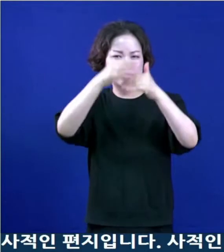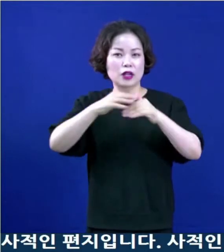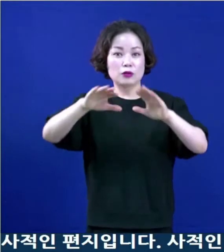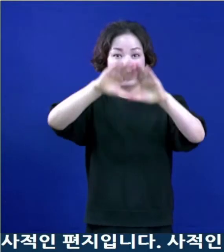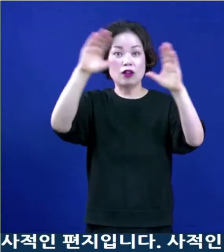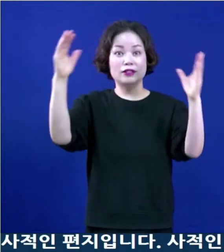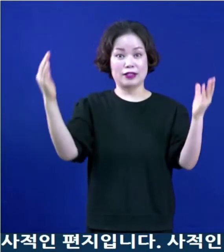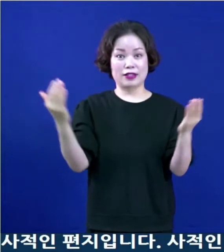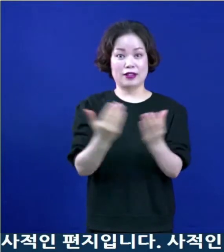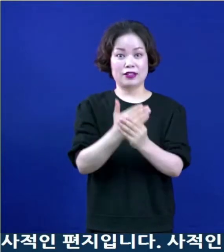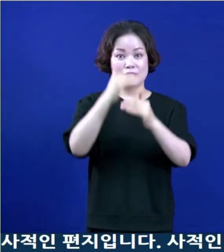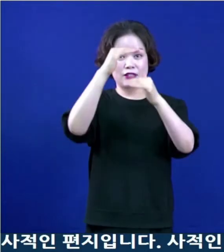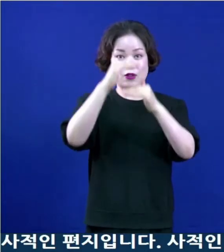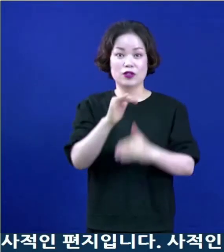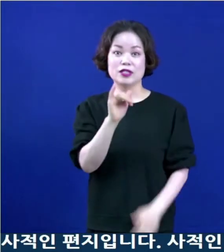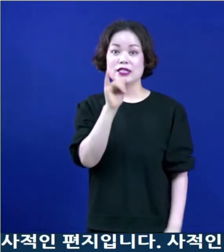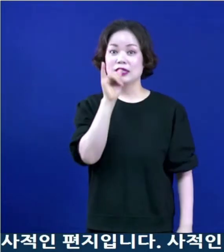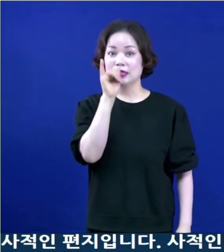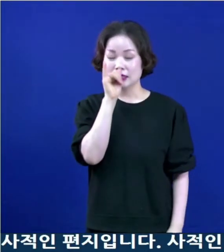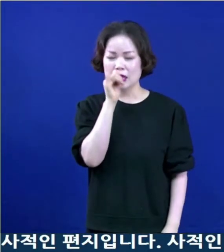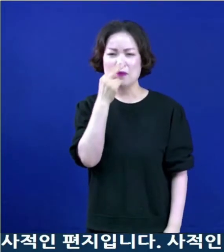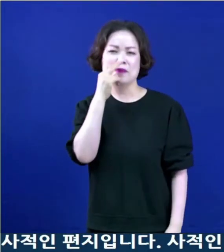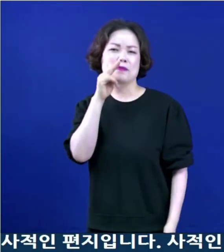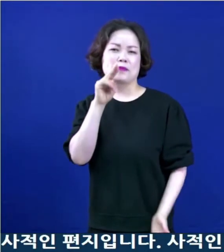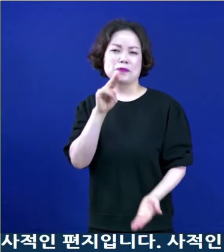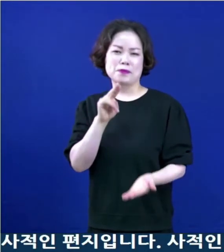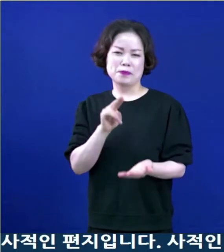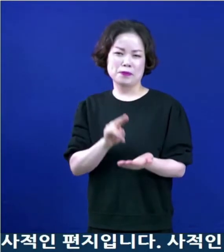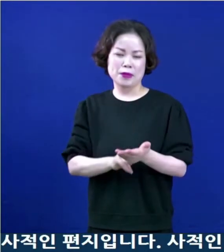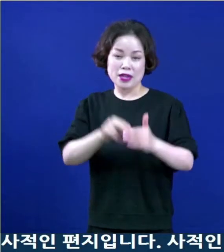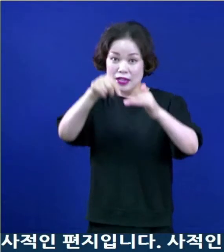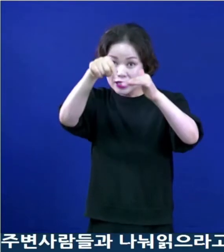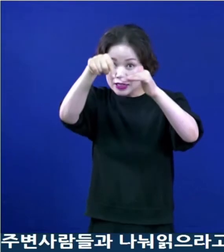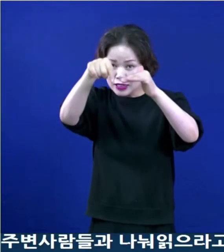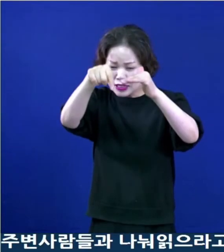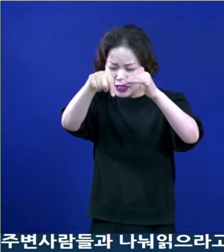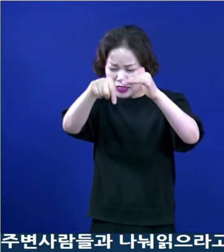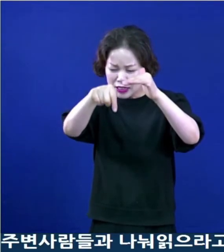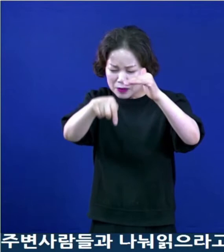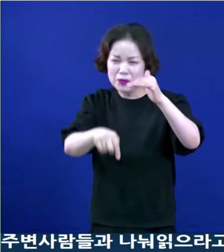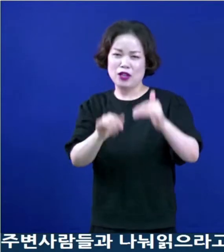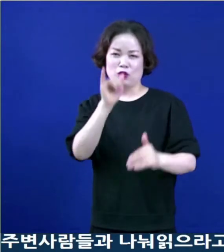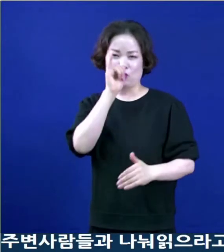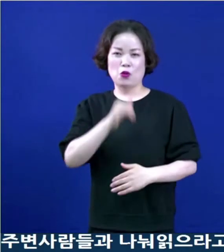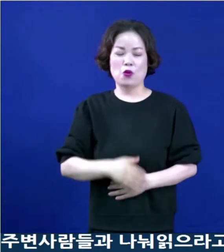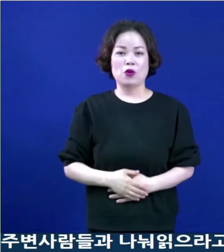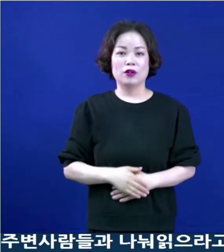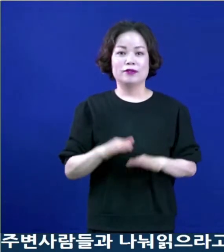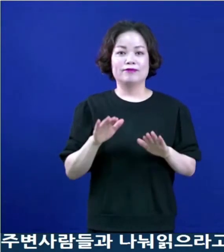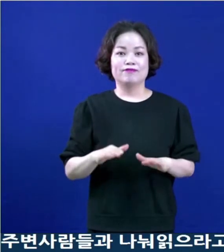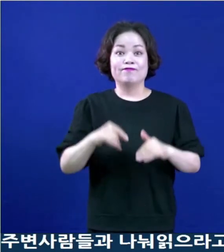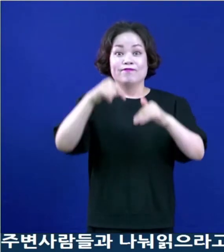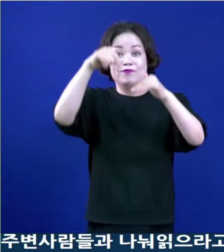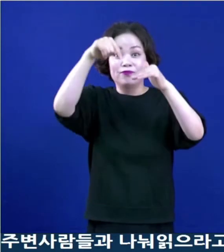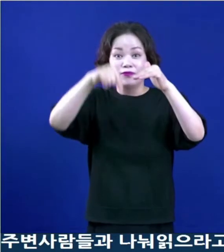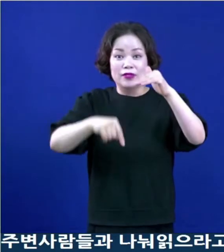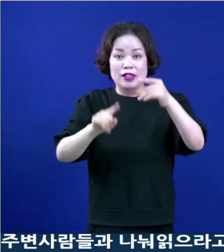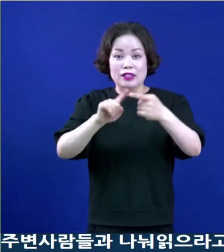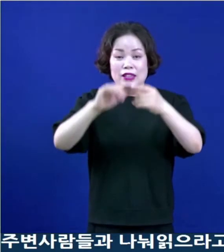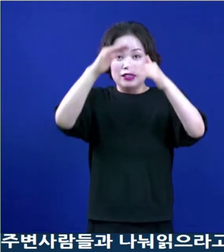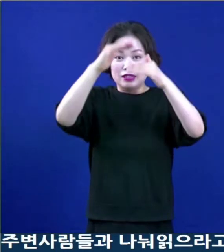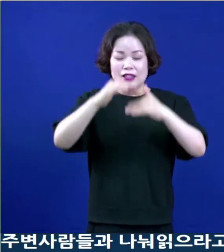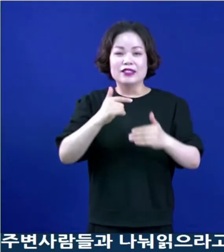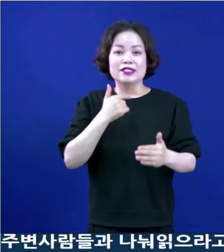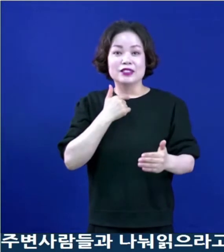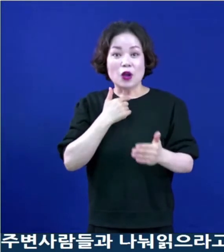포괄적입니다. 그래서 편지의 깊이가 더합니다. 오늘 여러분 그 깊이를